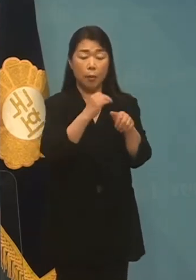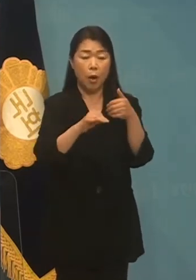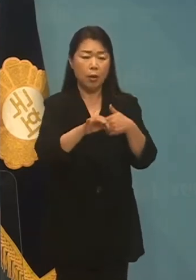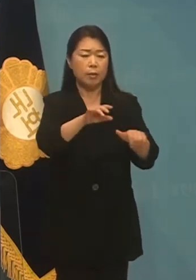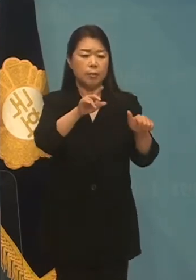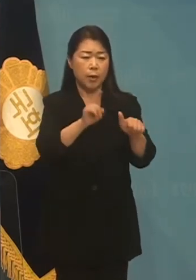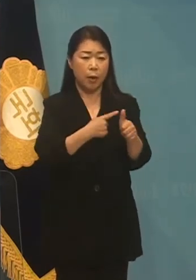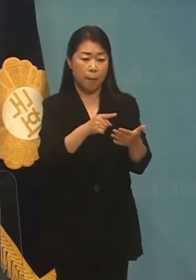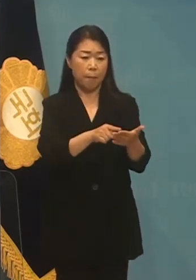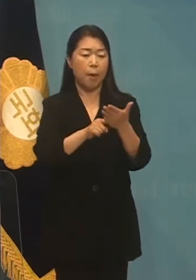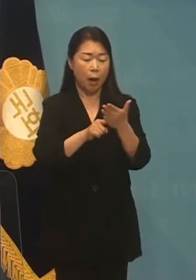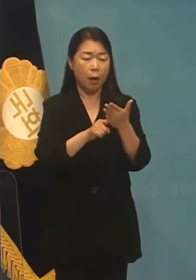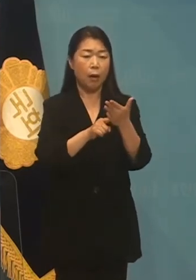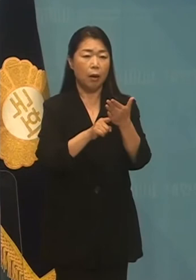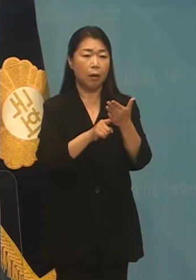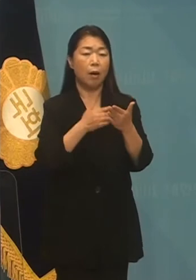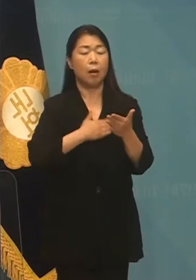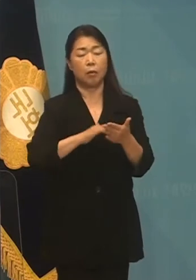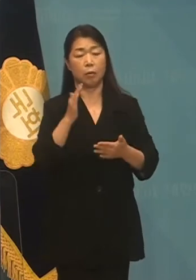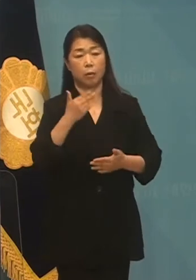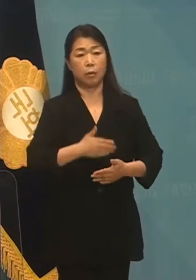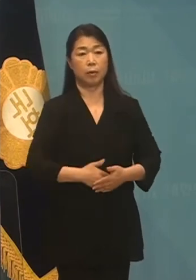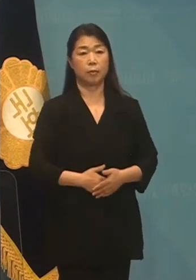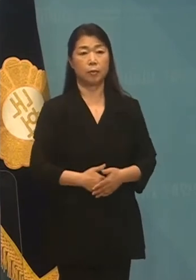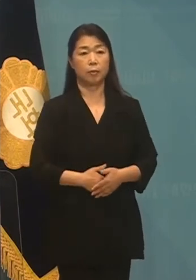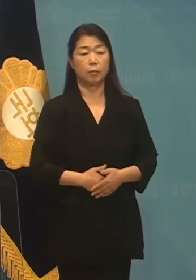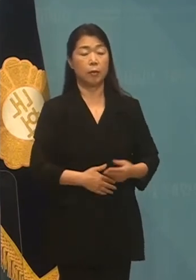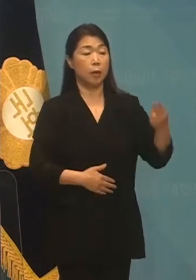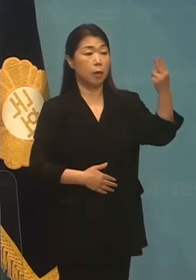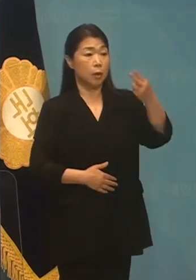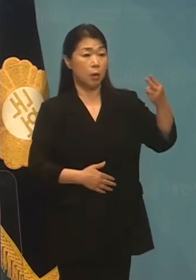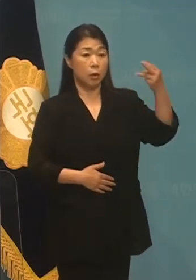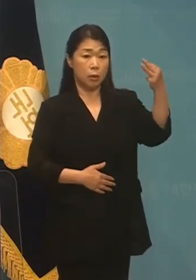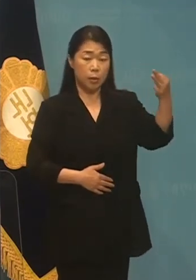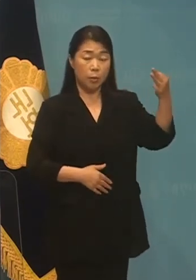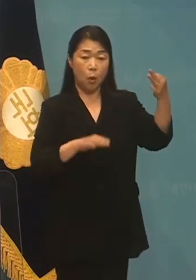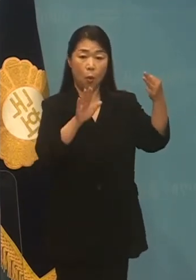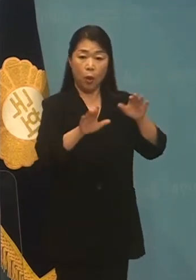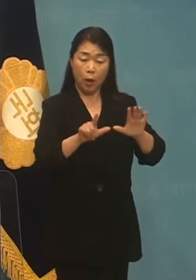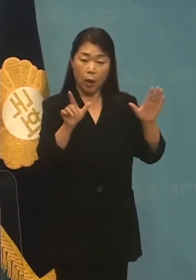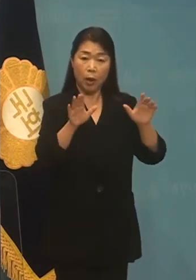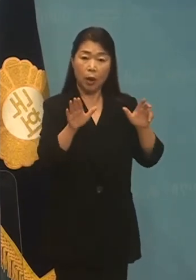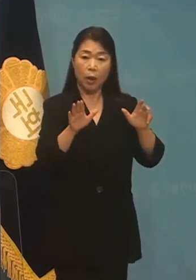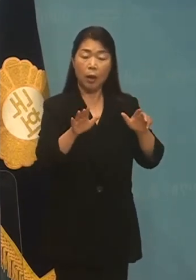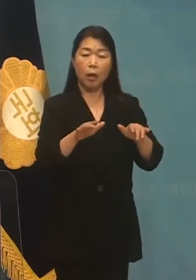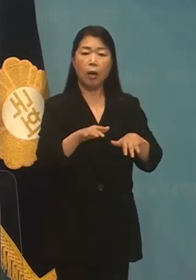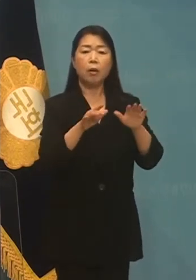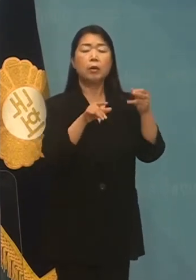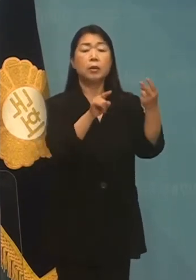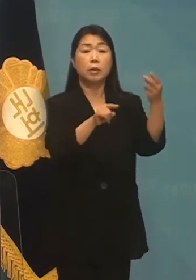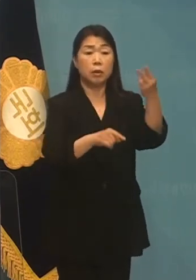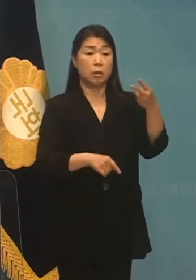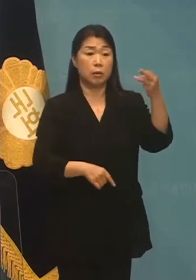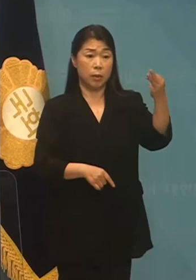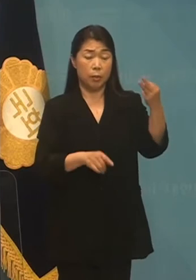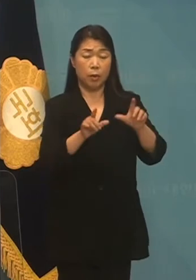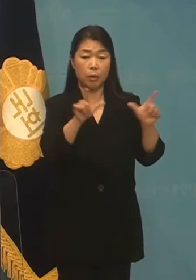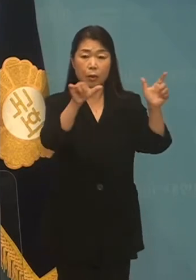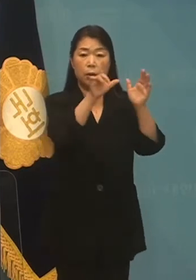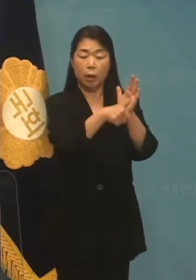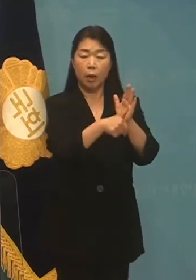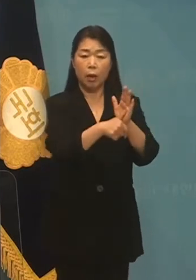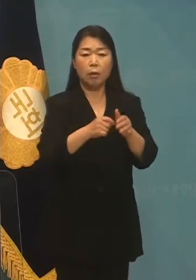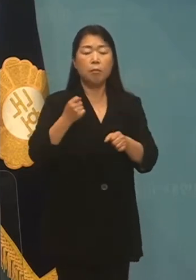금세 뜨는 내용입니다. 2014년 올해 이미 대장동